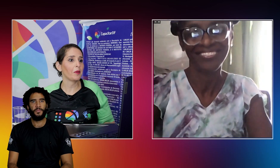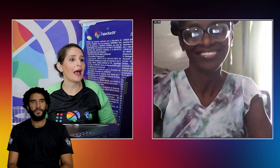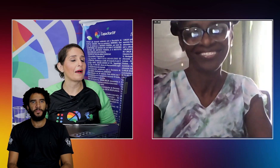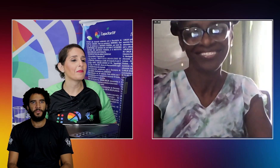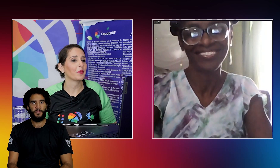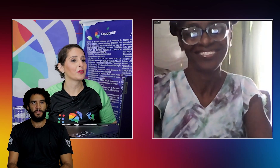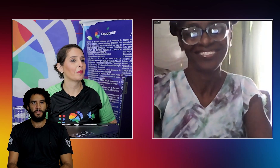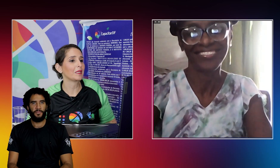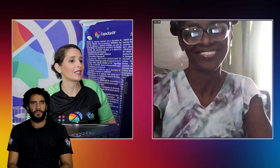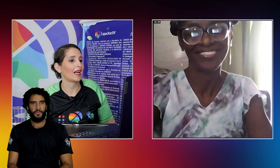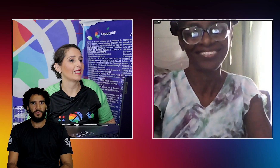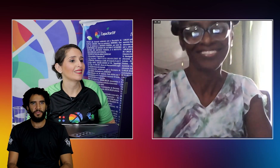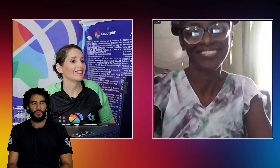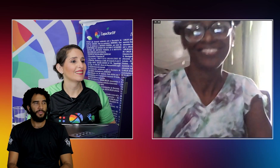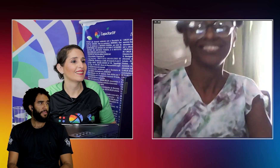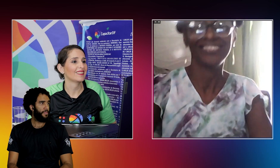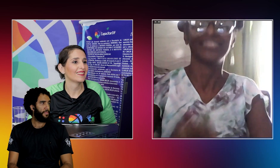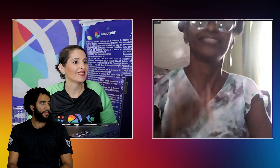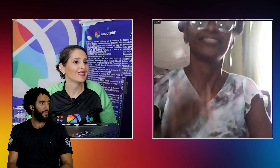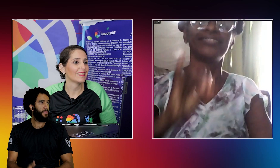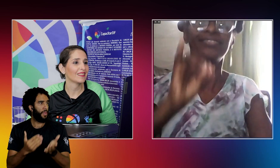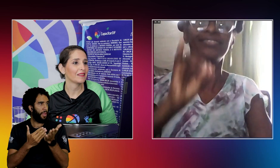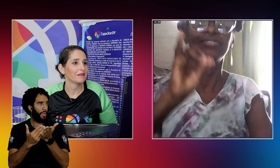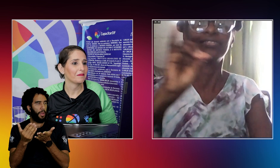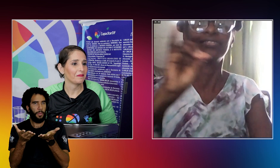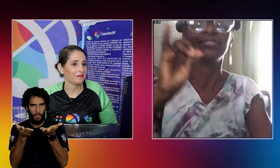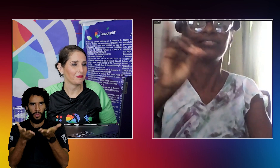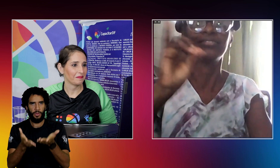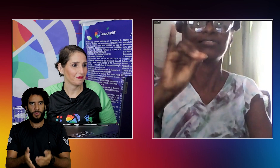Então, vamos lá. Pode começar.